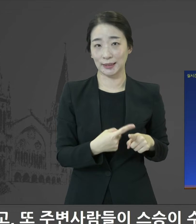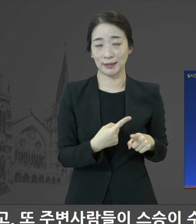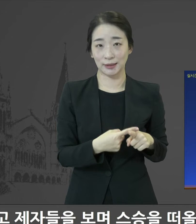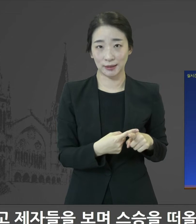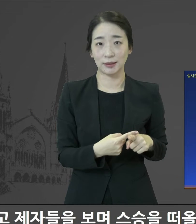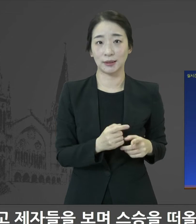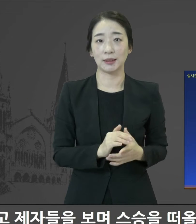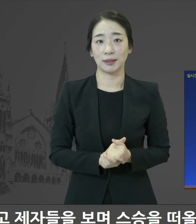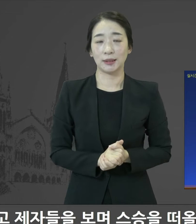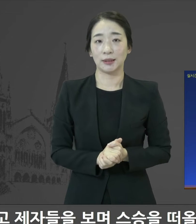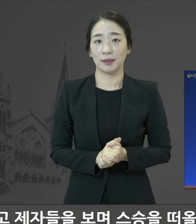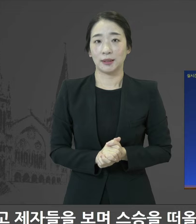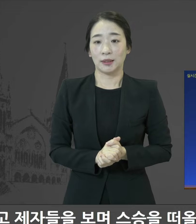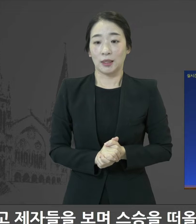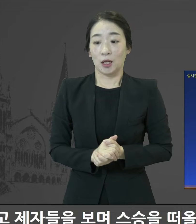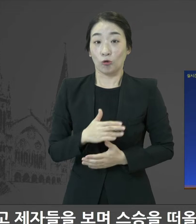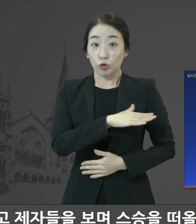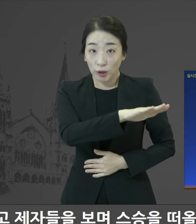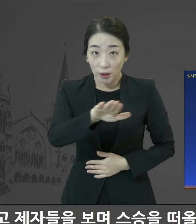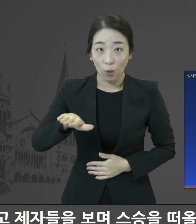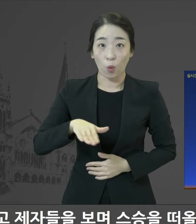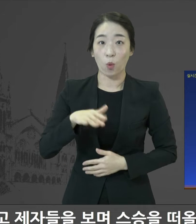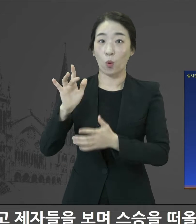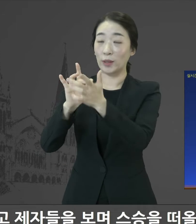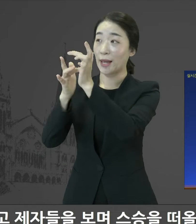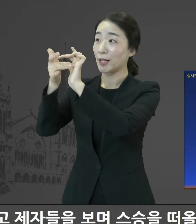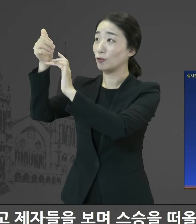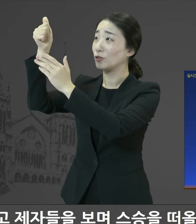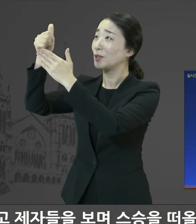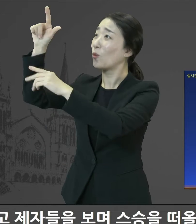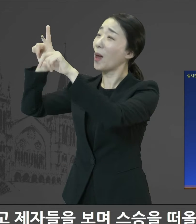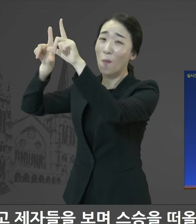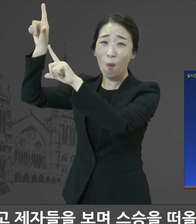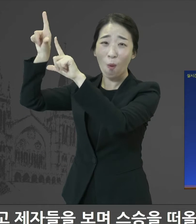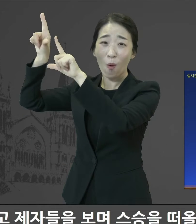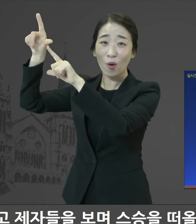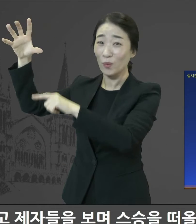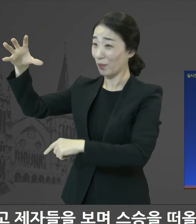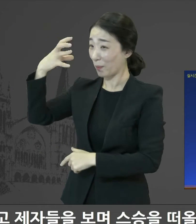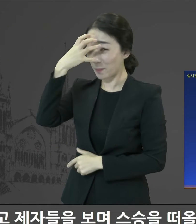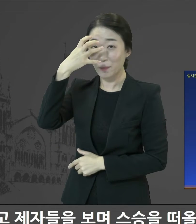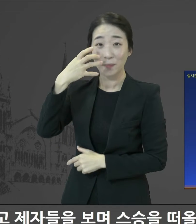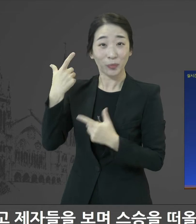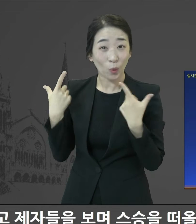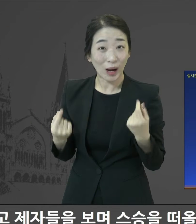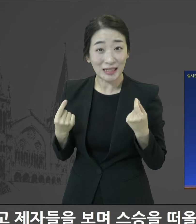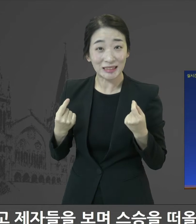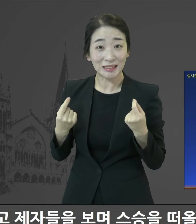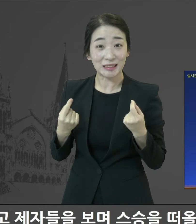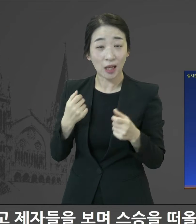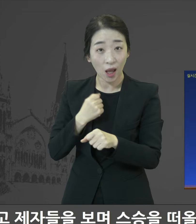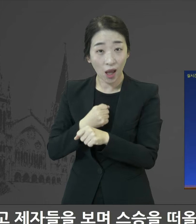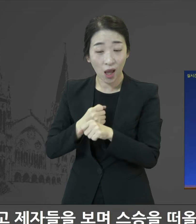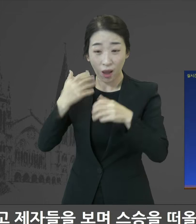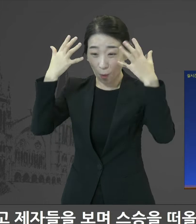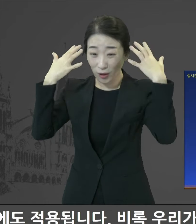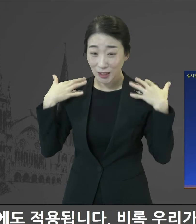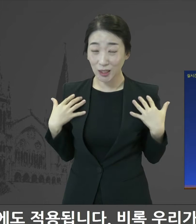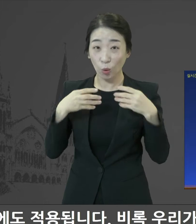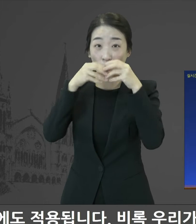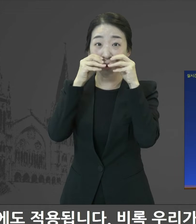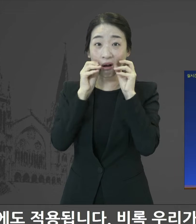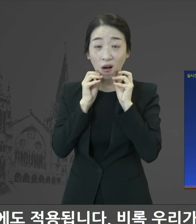비록 예수님의 외모는 쫓아가지 않습니다. 제가 전에 이